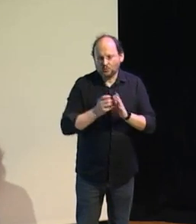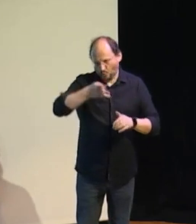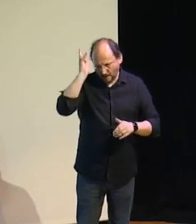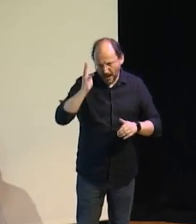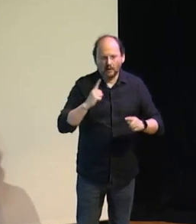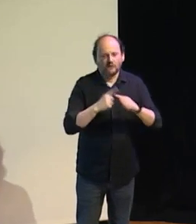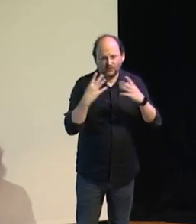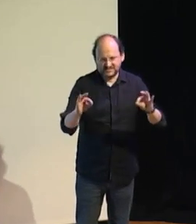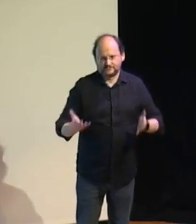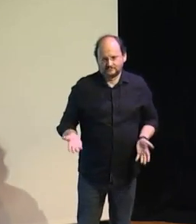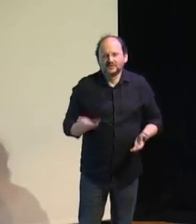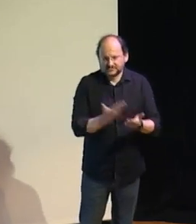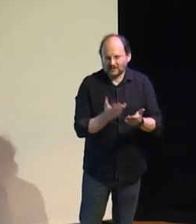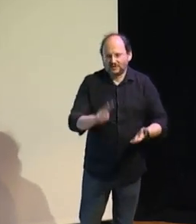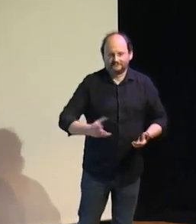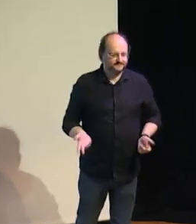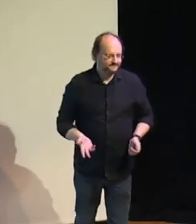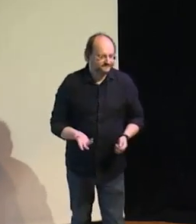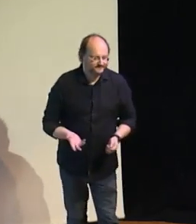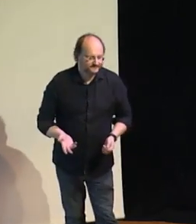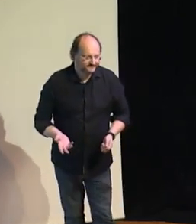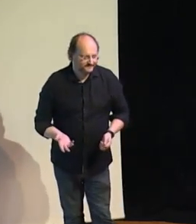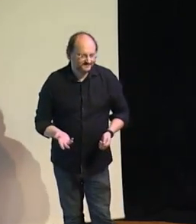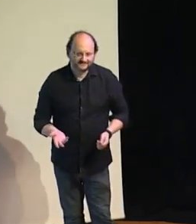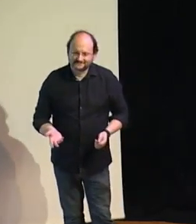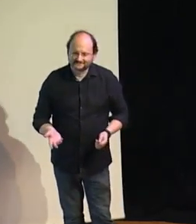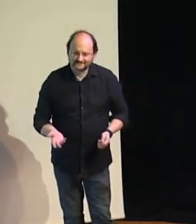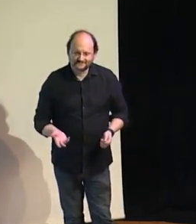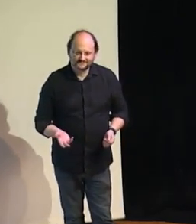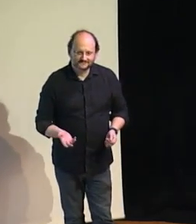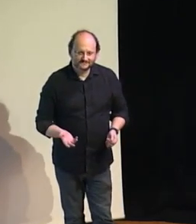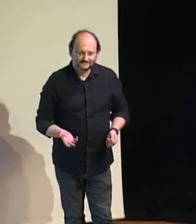Et bon, on peut imaginer qu'à l'époque romaine, c'était x10. Il faut vous rendre compte de ça.